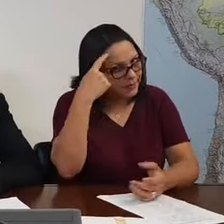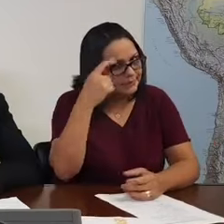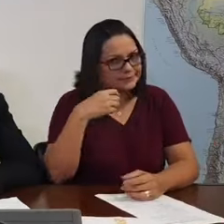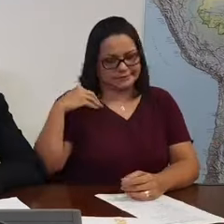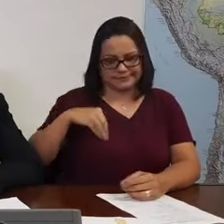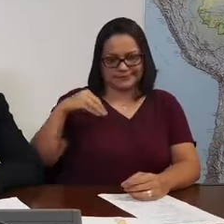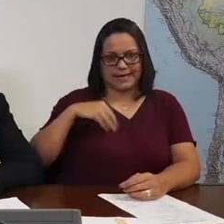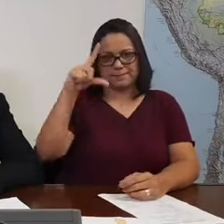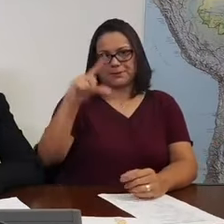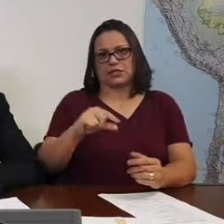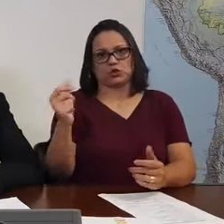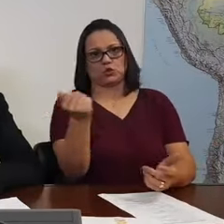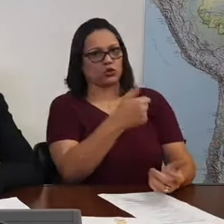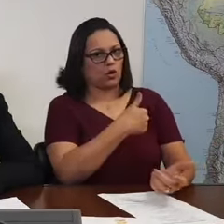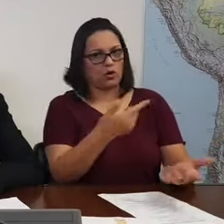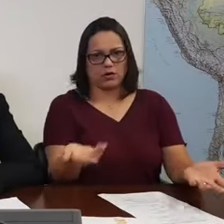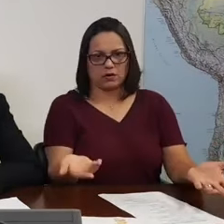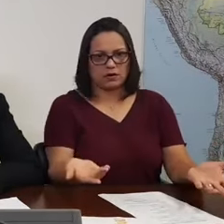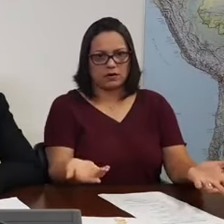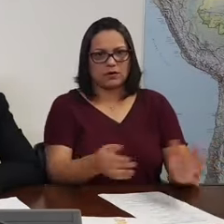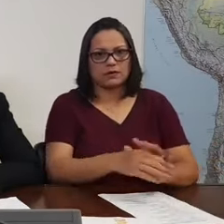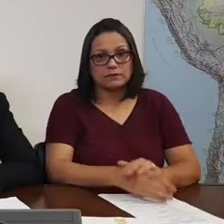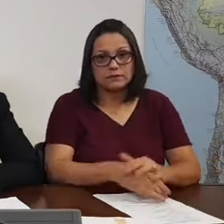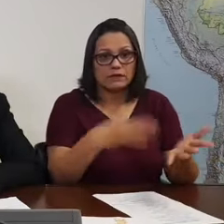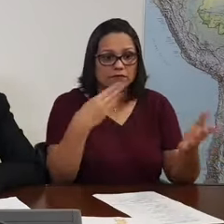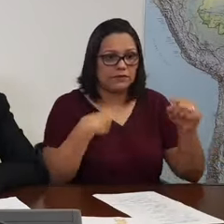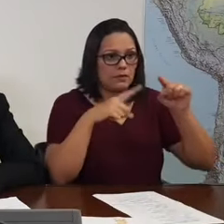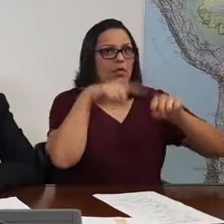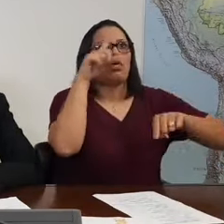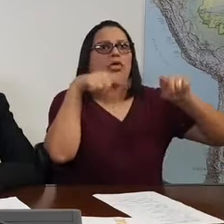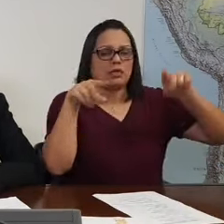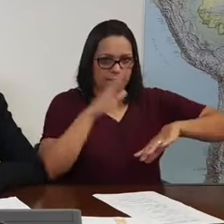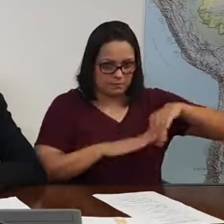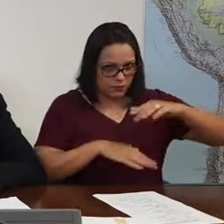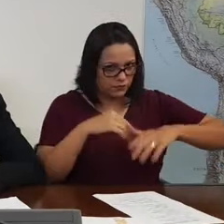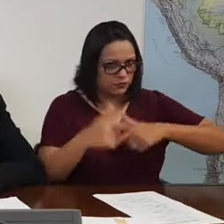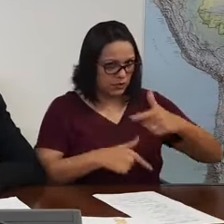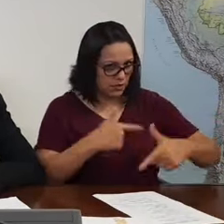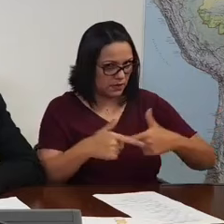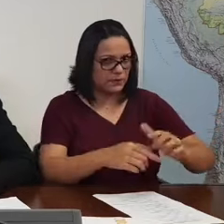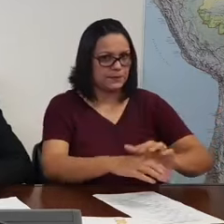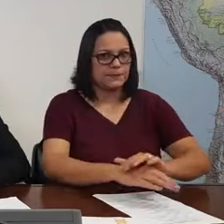menor ou tem uma inconstância na sua vida profissional.